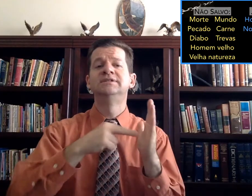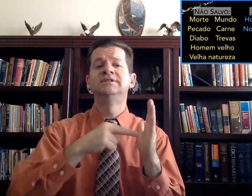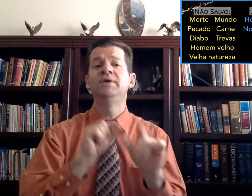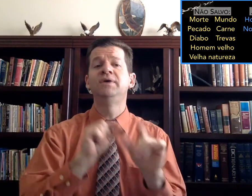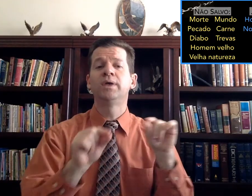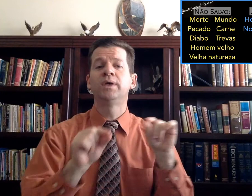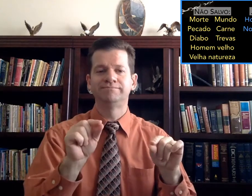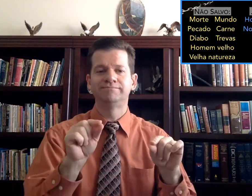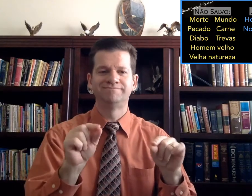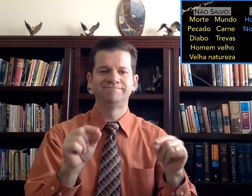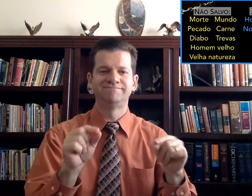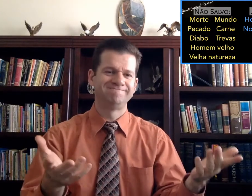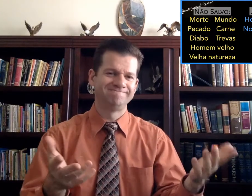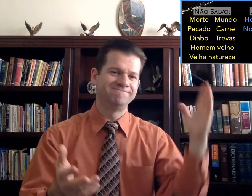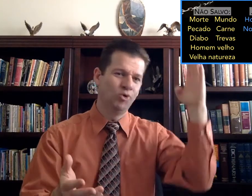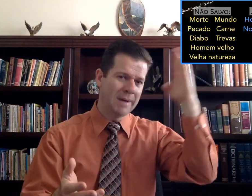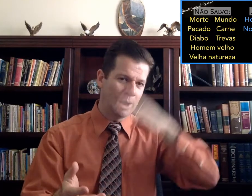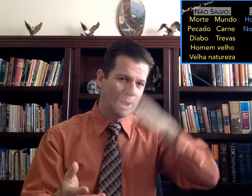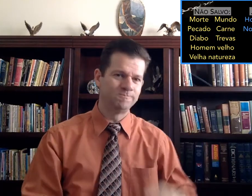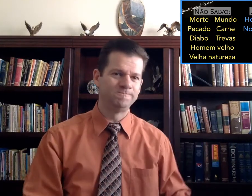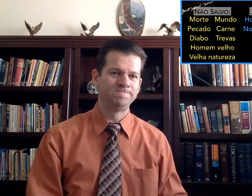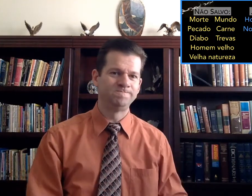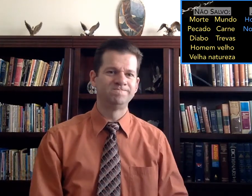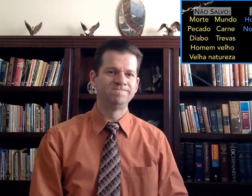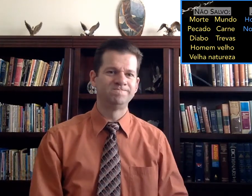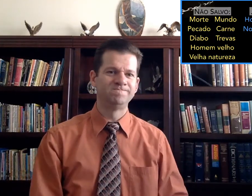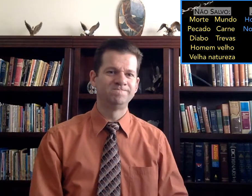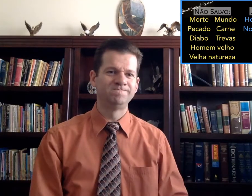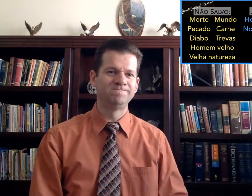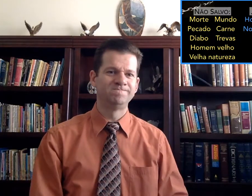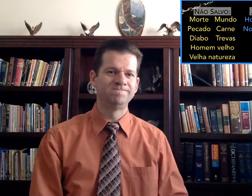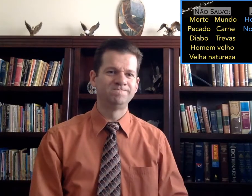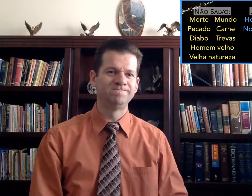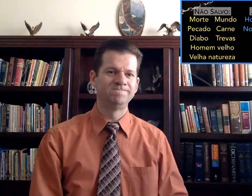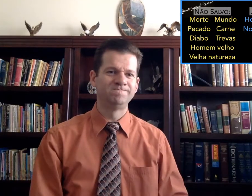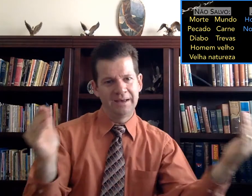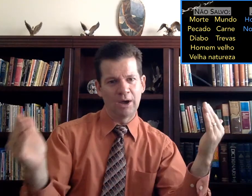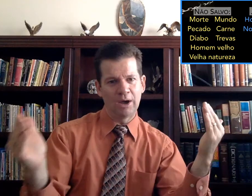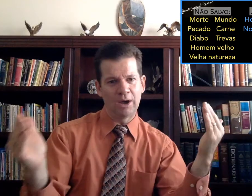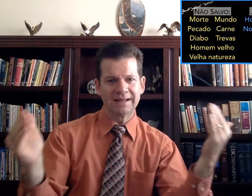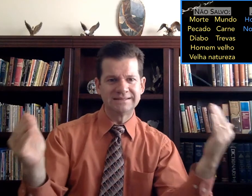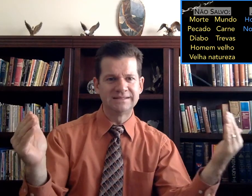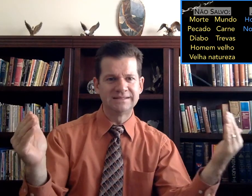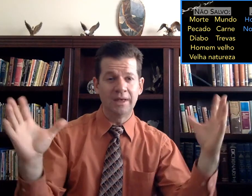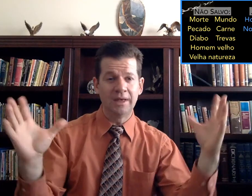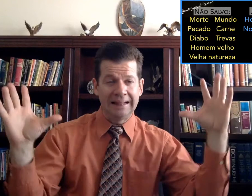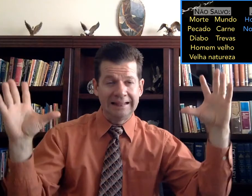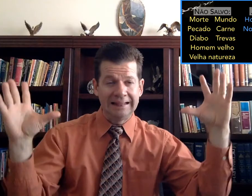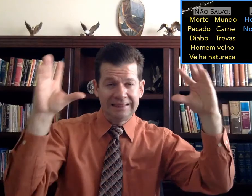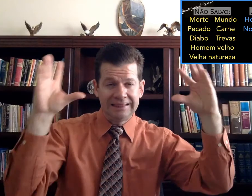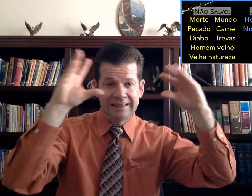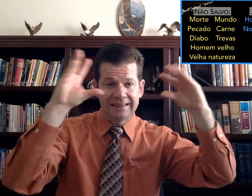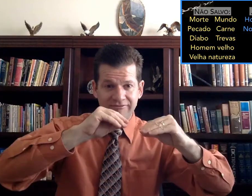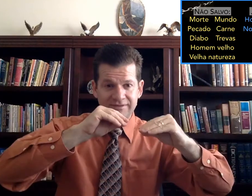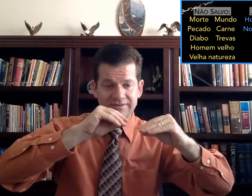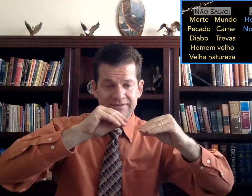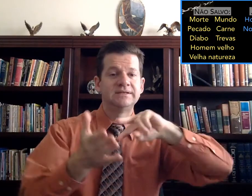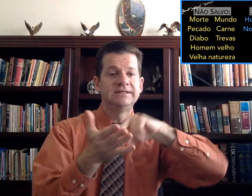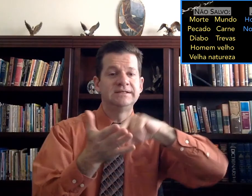significa o quê? O mal. Sempre na Bíblia, a comparação trevas